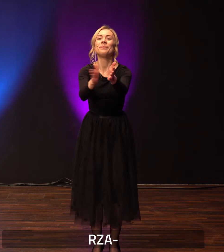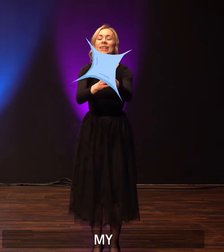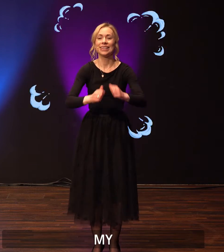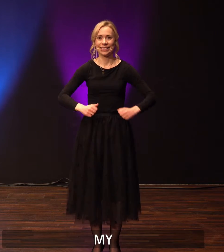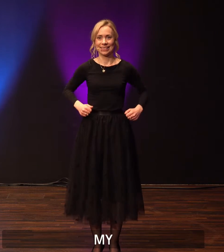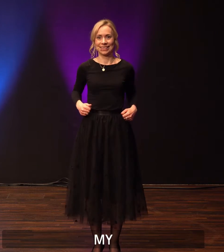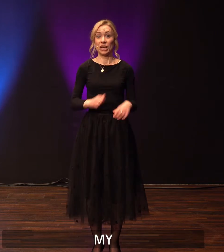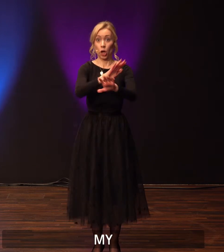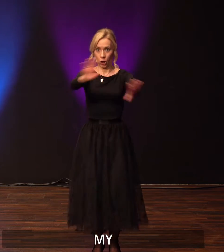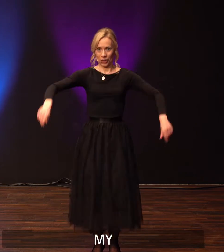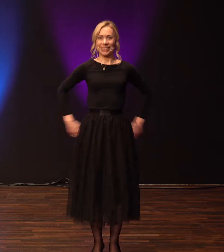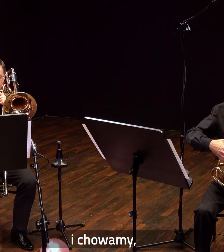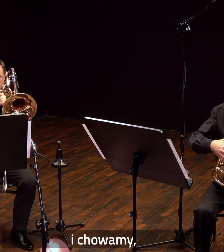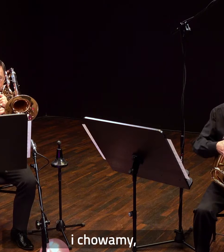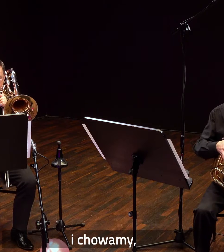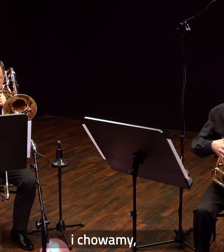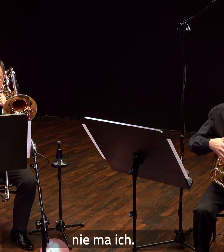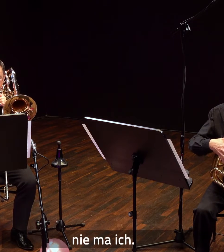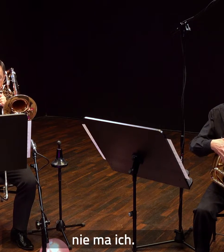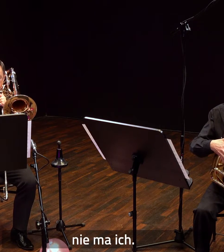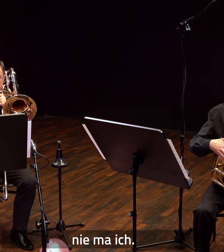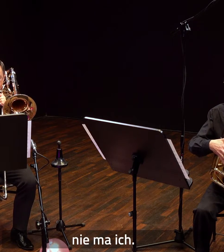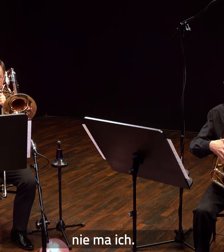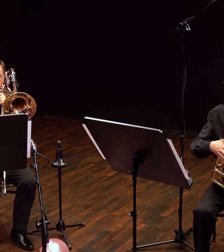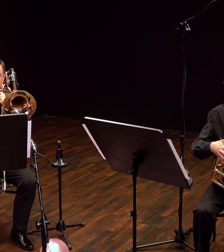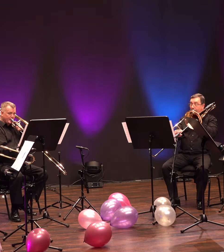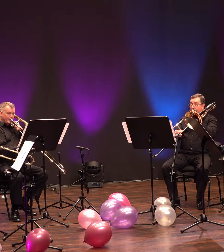Uderzamy i chowamy, nie ma ich.